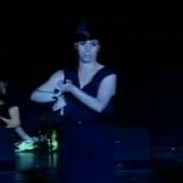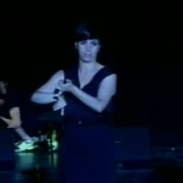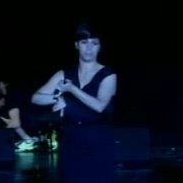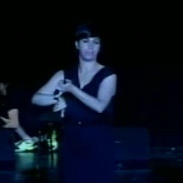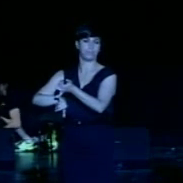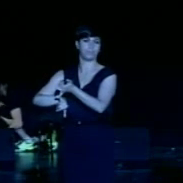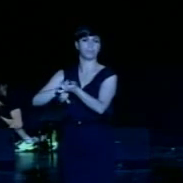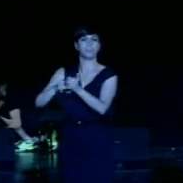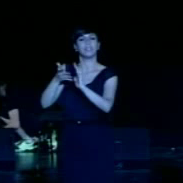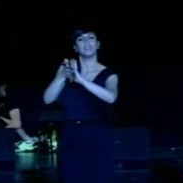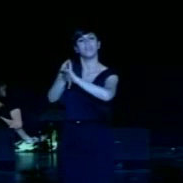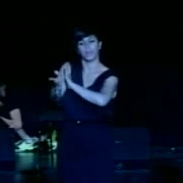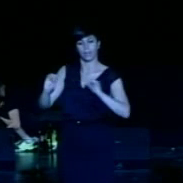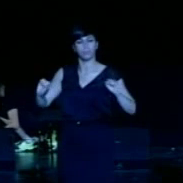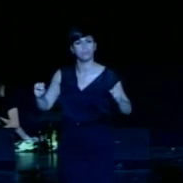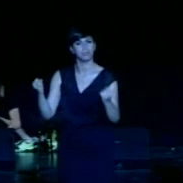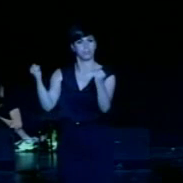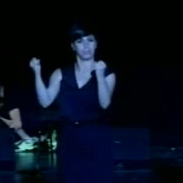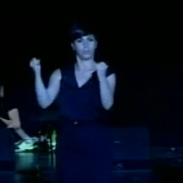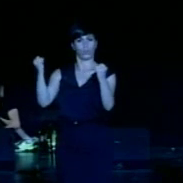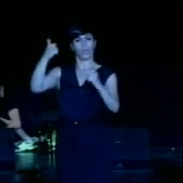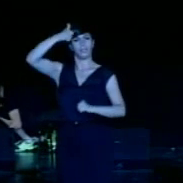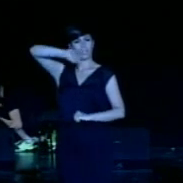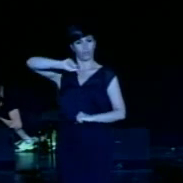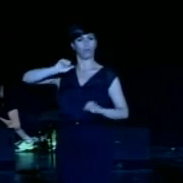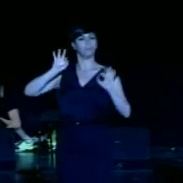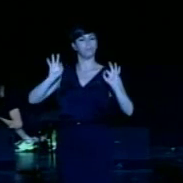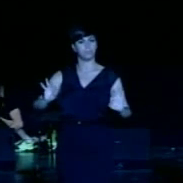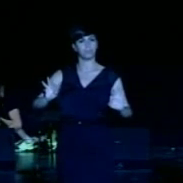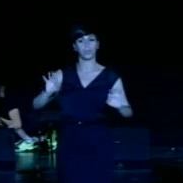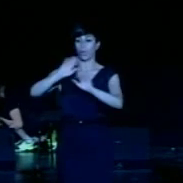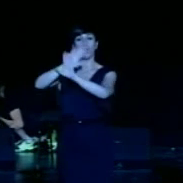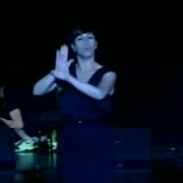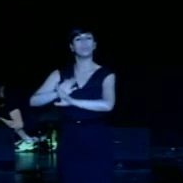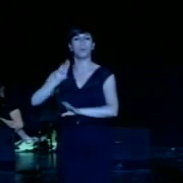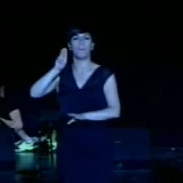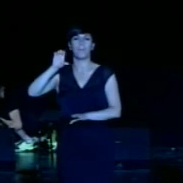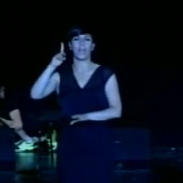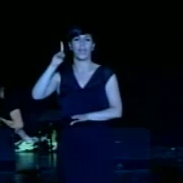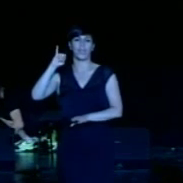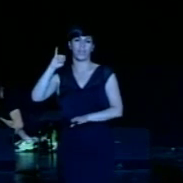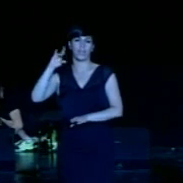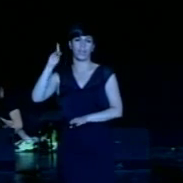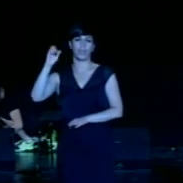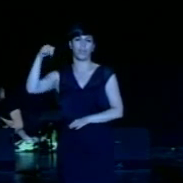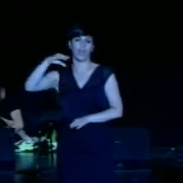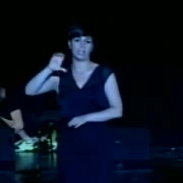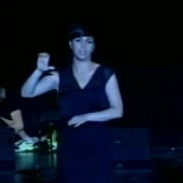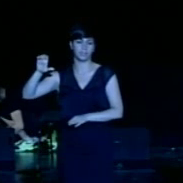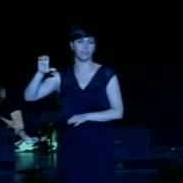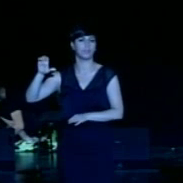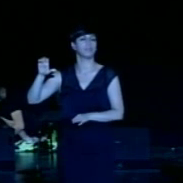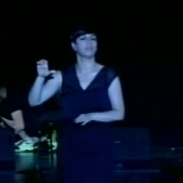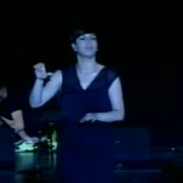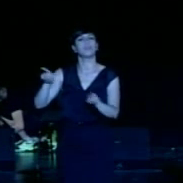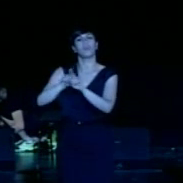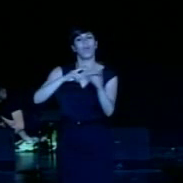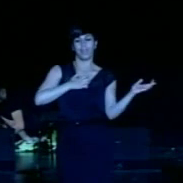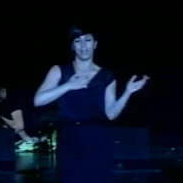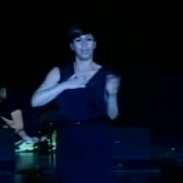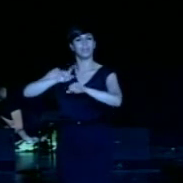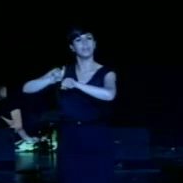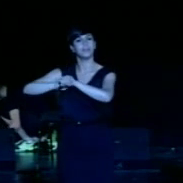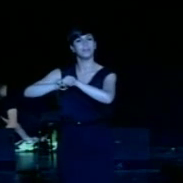les demuestran su energía y su virilidad. Y terminarán con Pedi Dance, que es la danza